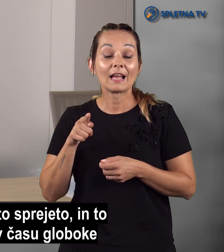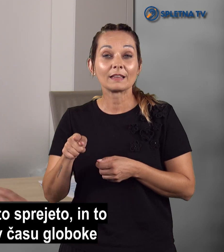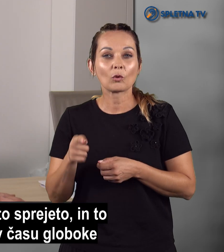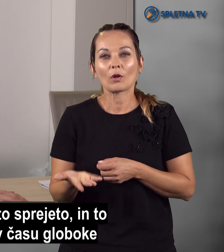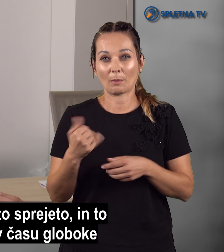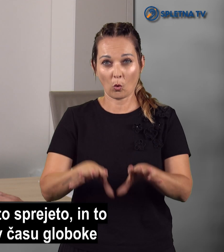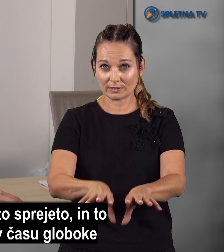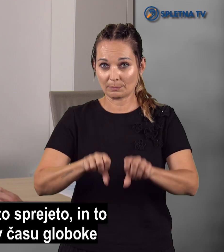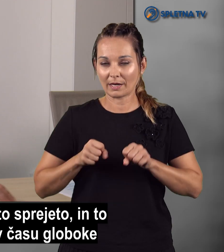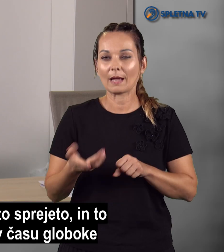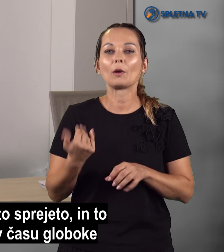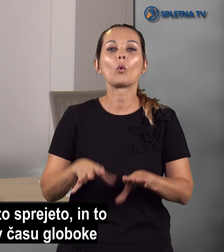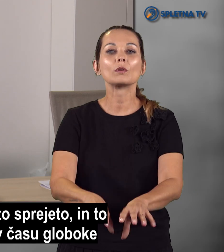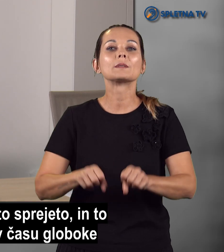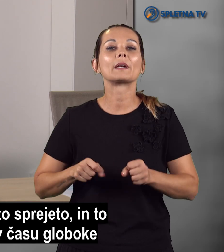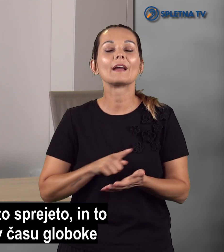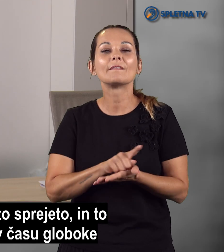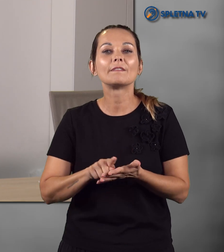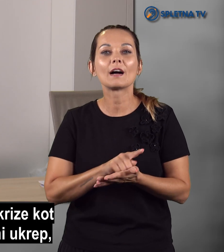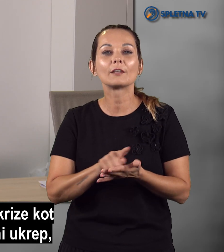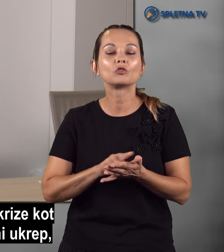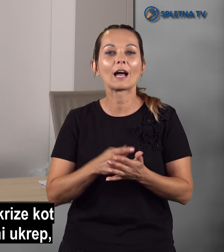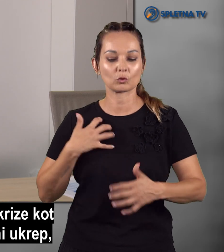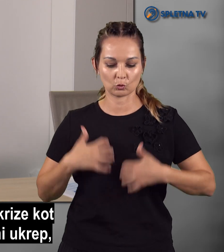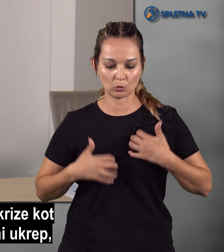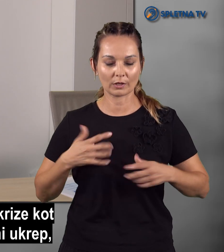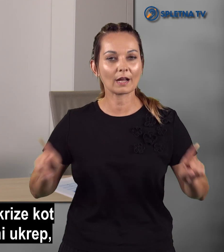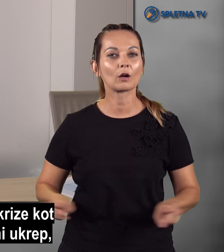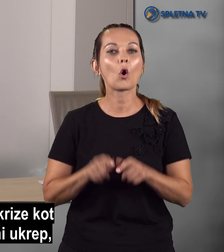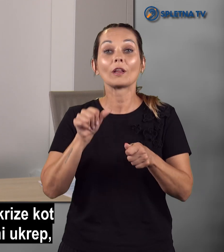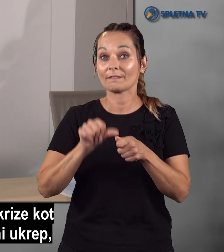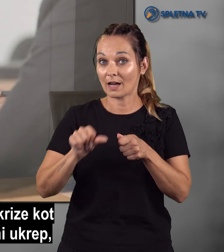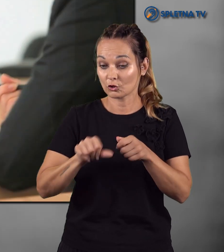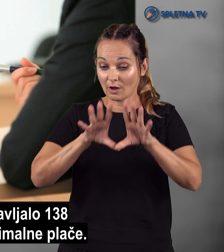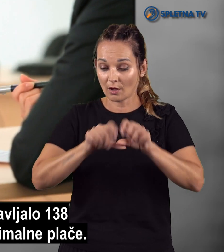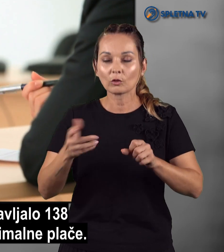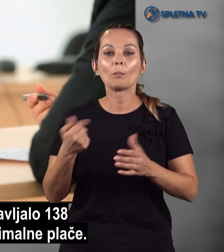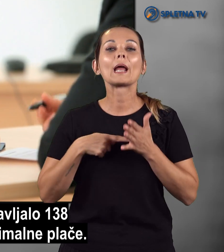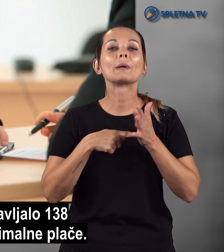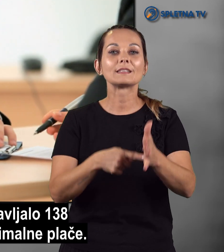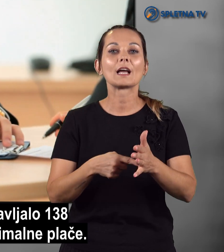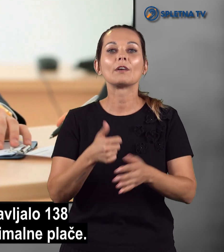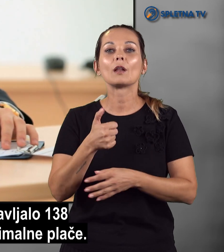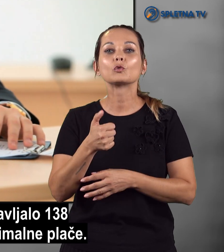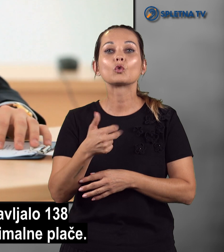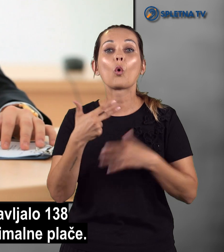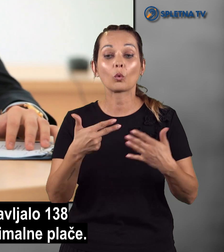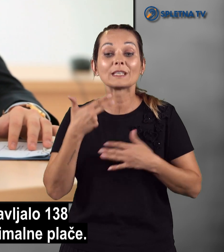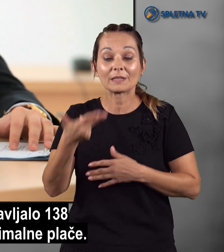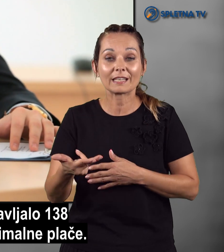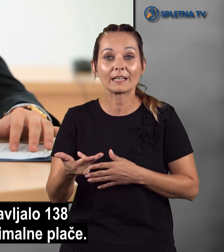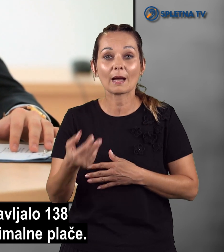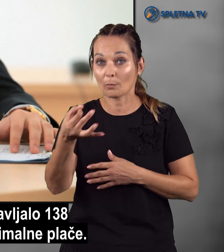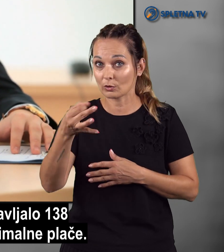ustrezna. Takrat, ko je to bilo sprejeto, in to je bilo sprejeto v času globoke finančne krize, kot varčevalni ukrep, je to predstavljalo